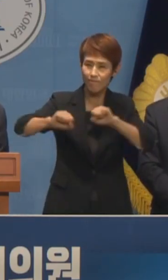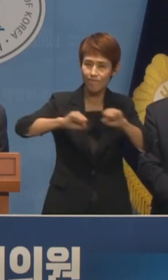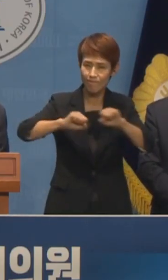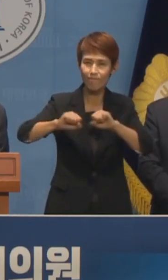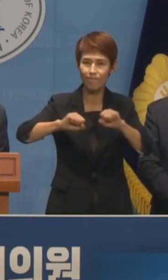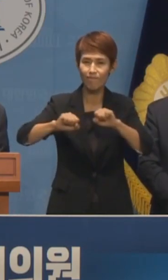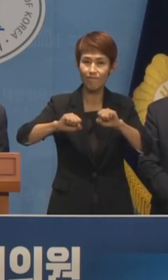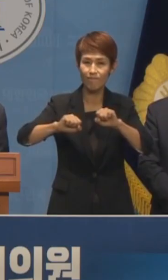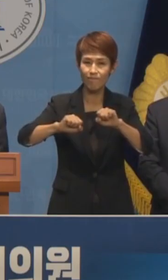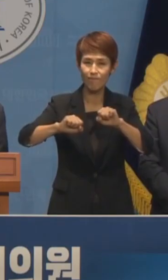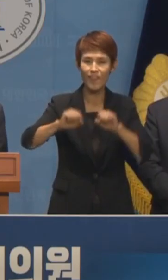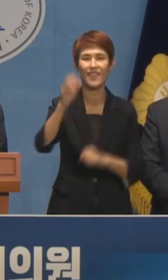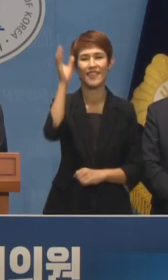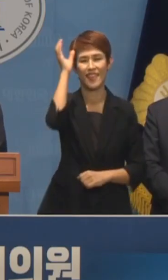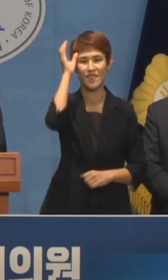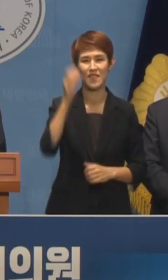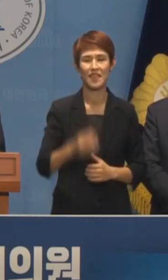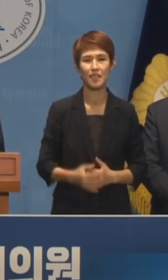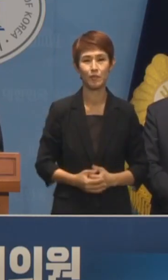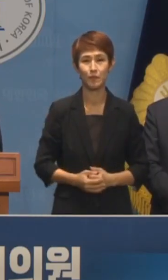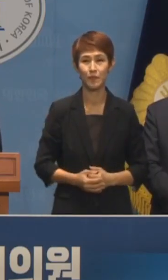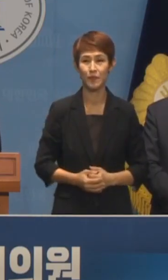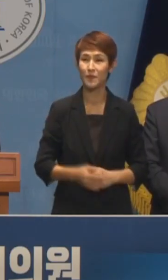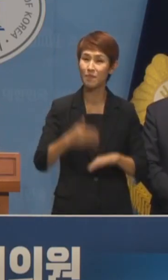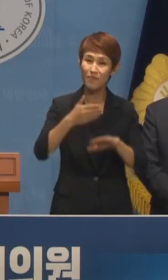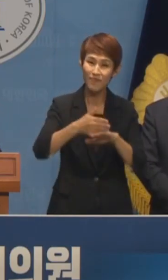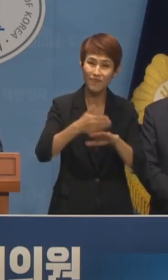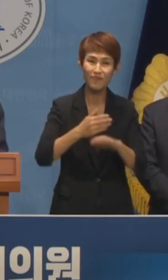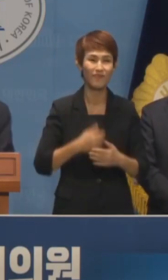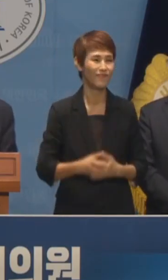추진해낼 수 있기를 기대합니다. 함께해 주셔서 고맙습니다.